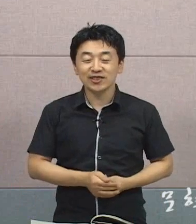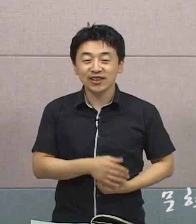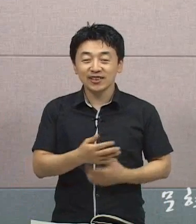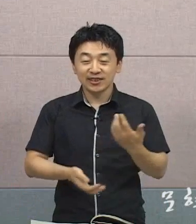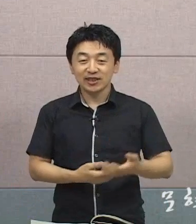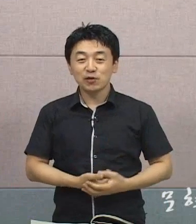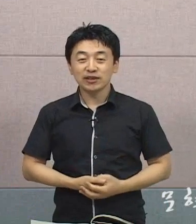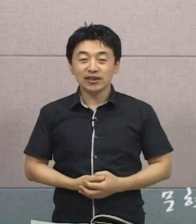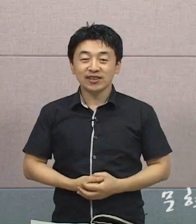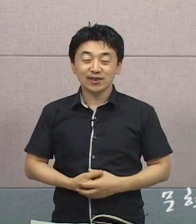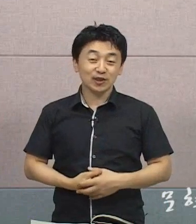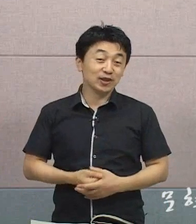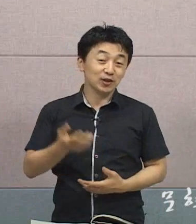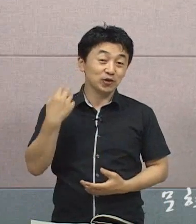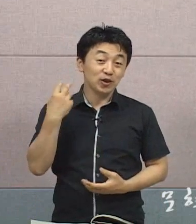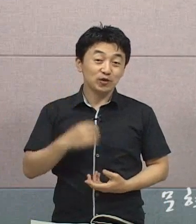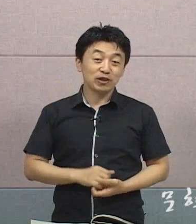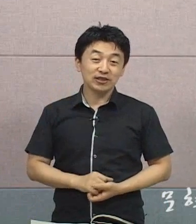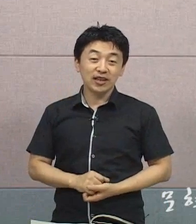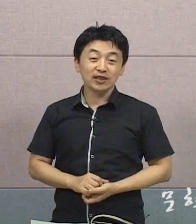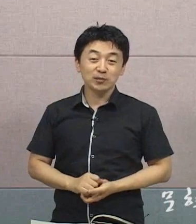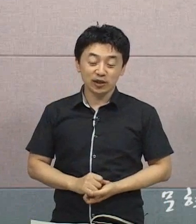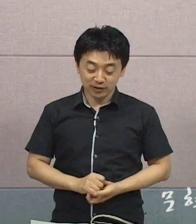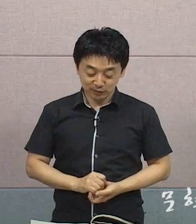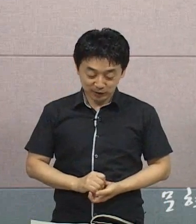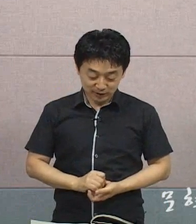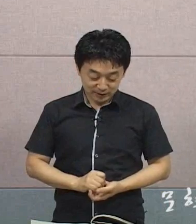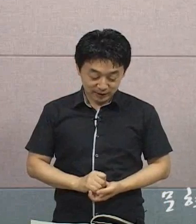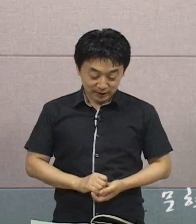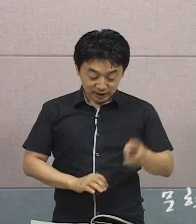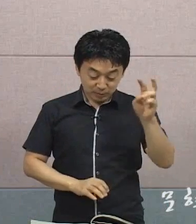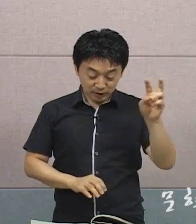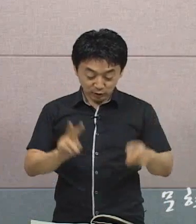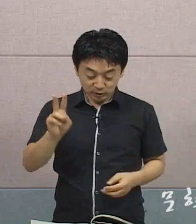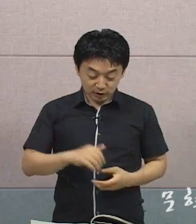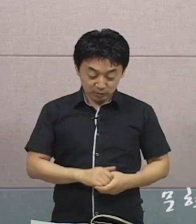네, 그냥 왔다. 그냥 그렇게 뉘앙스 이해하시면 될 것 같습니다. 네, 20페이지 두 번째 단어입니다.